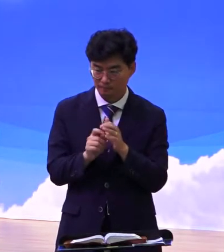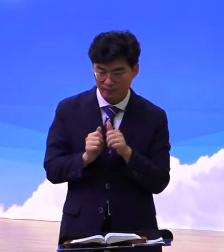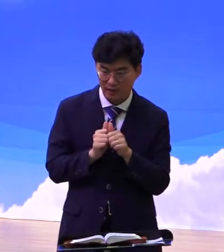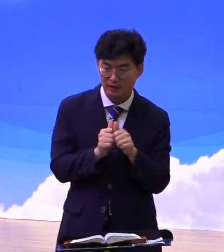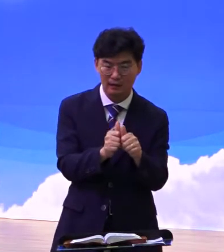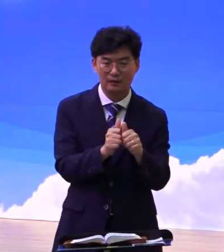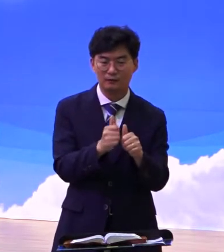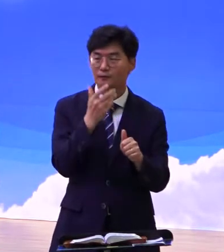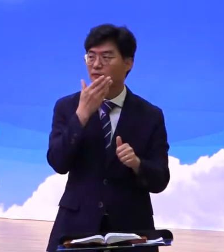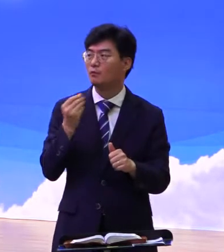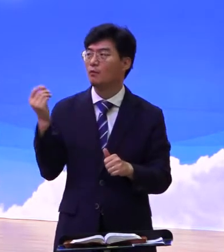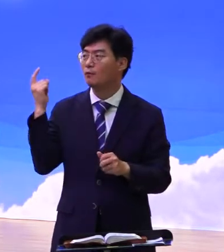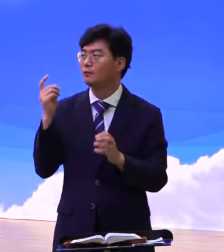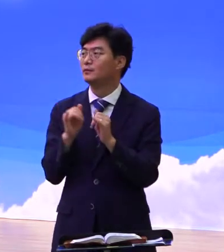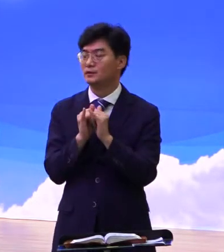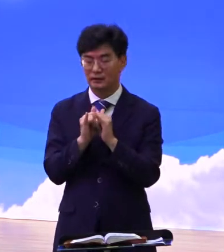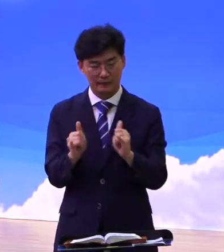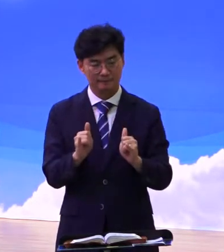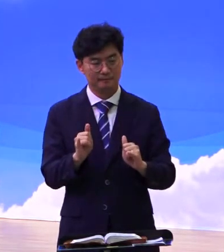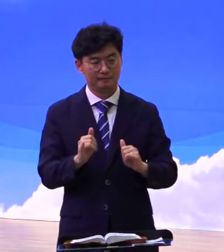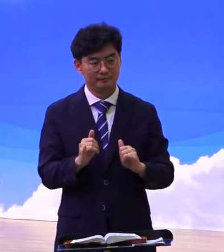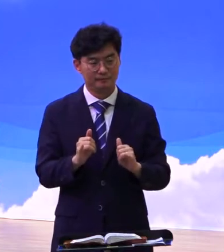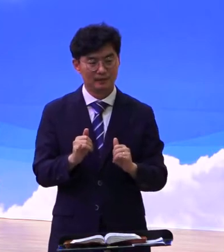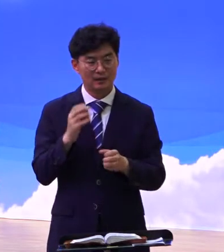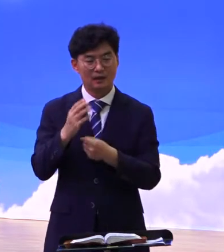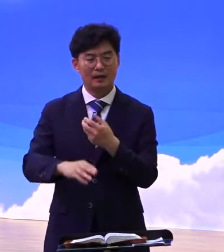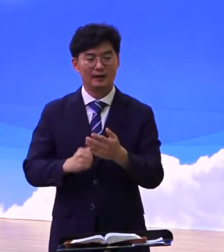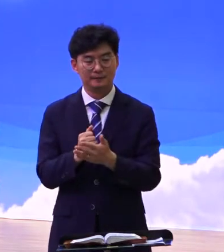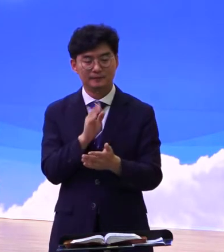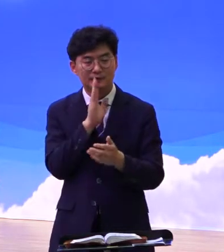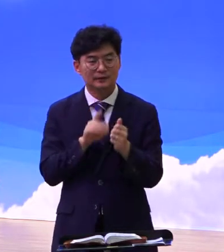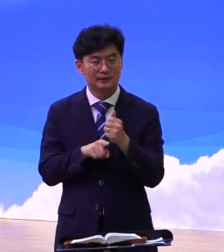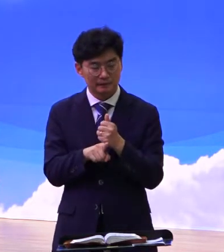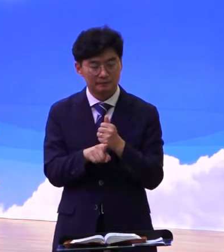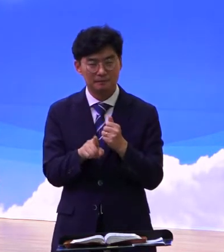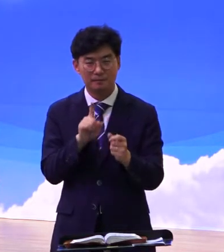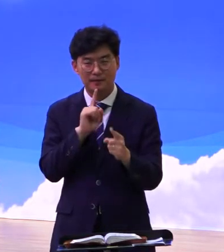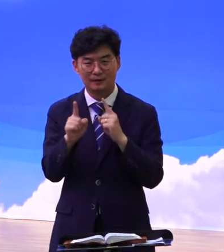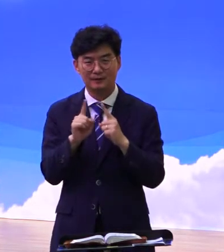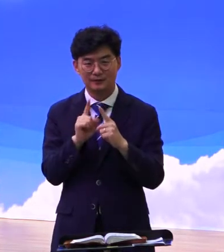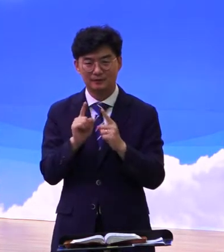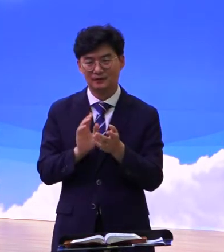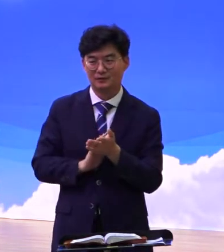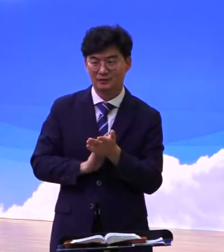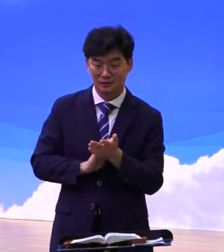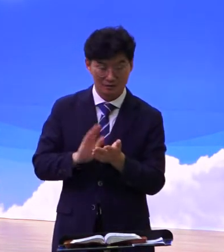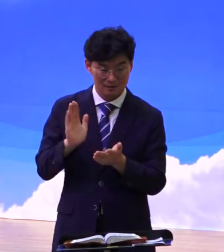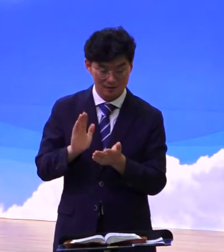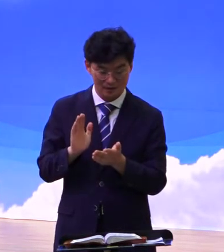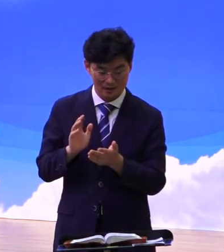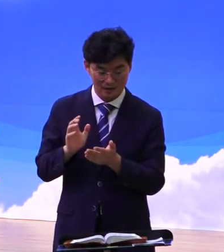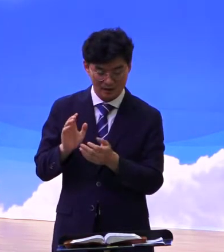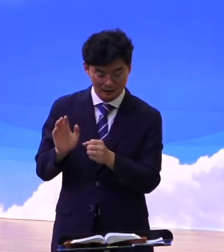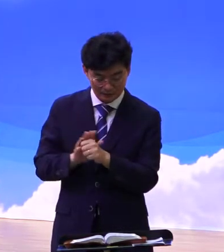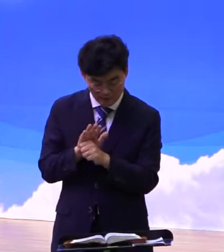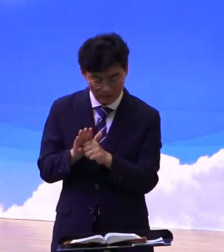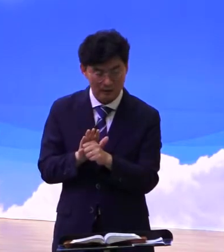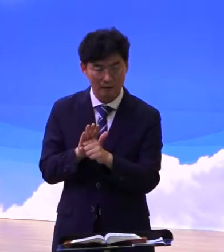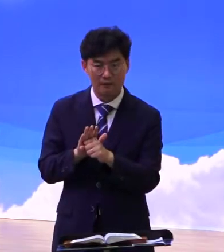보결하는 사람들입니다. 그렇게 하나님의 진리의 말씀을 뜨겁게